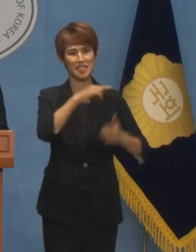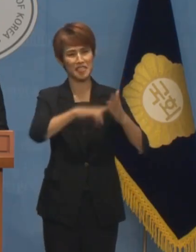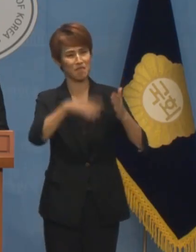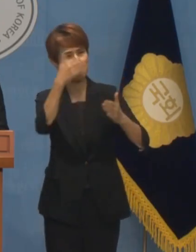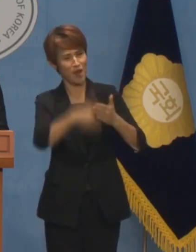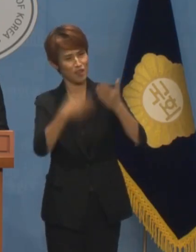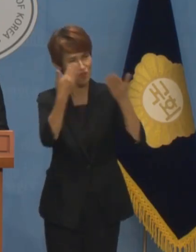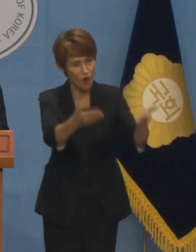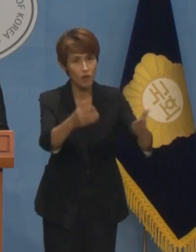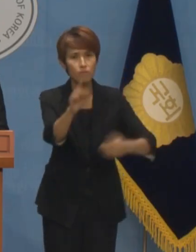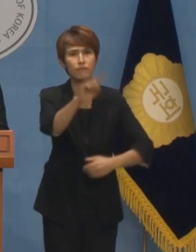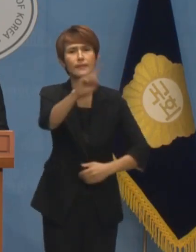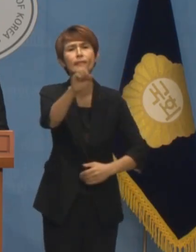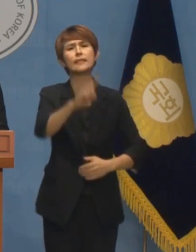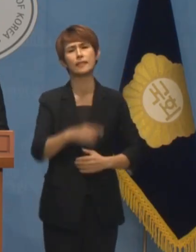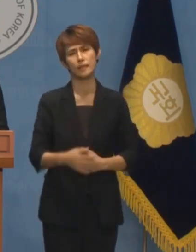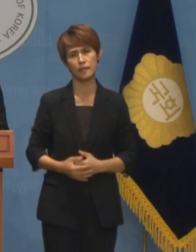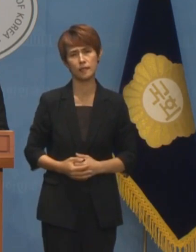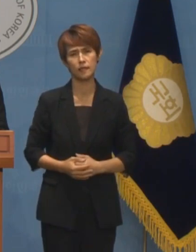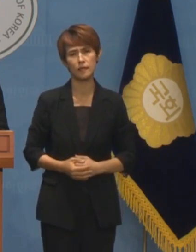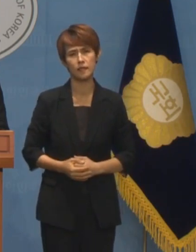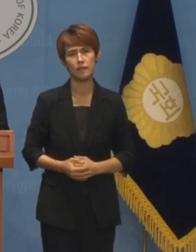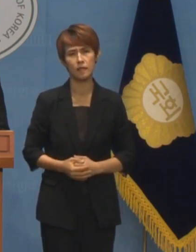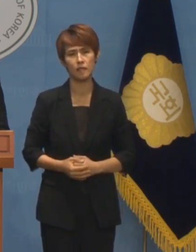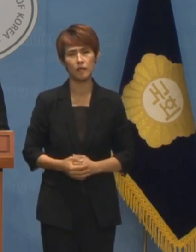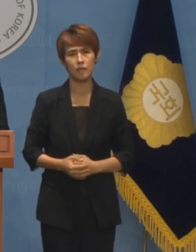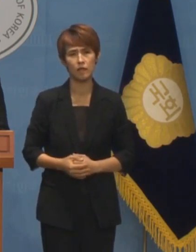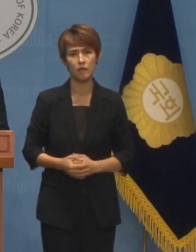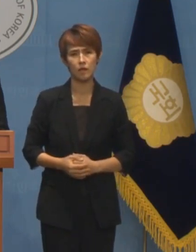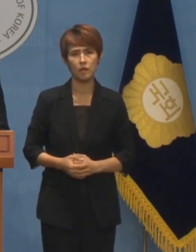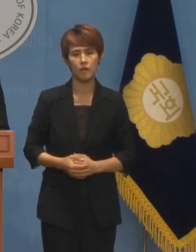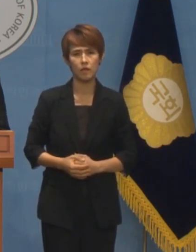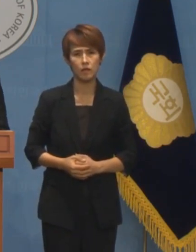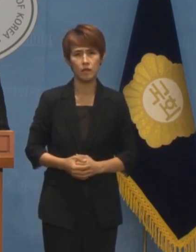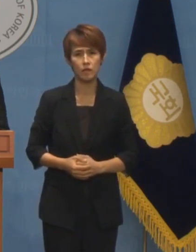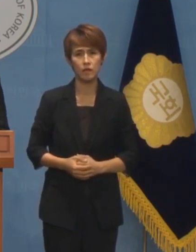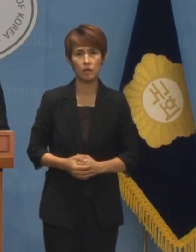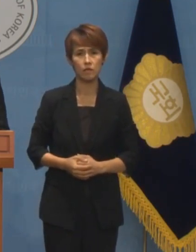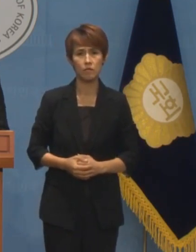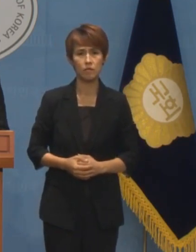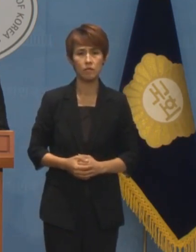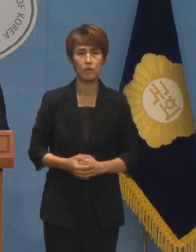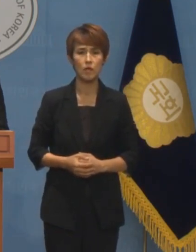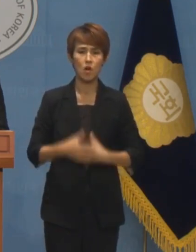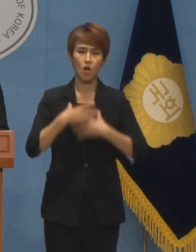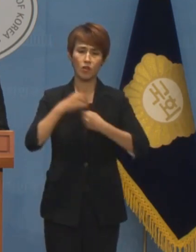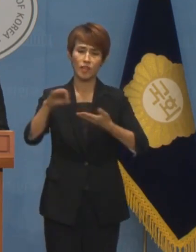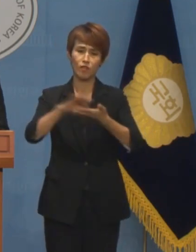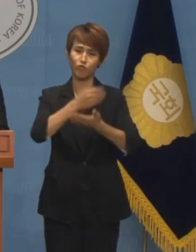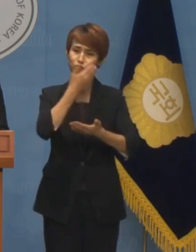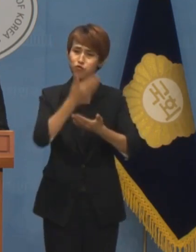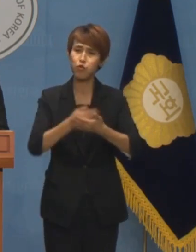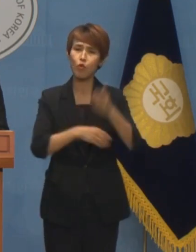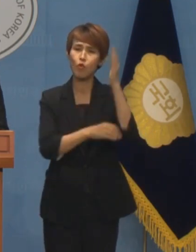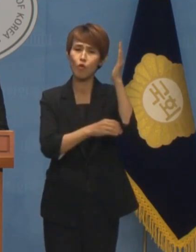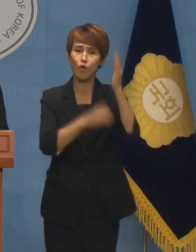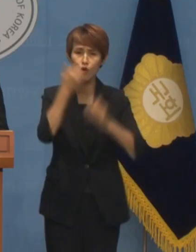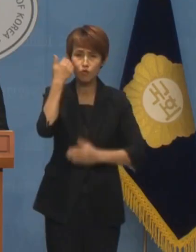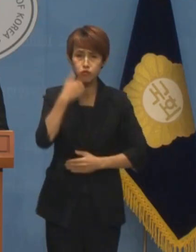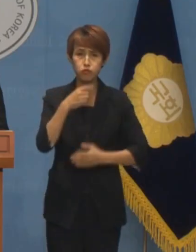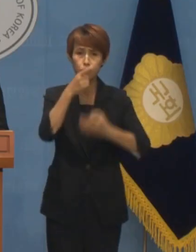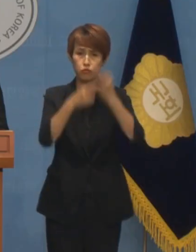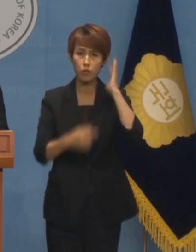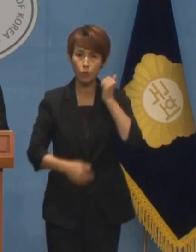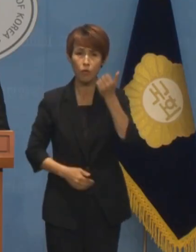있으니 도대체 어쩌자는 것인지 모르겠습니다. 누구보다 건전재정을 강조했던 것은 윤